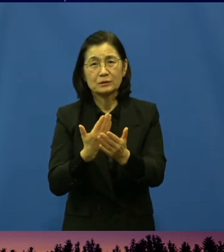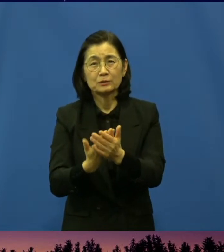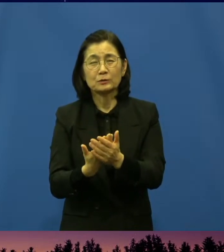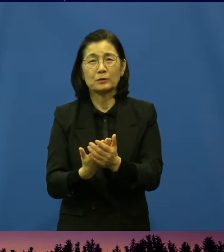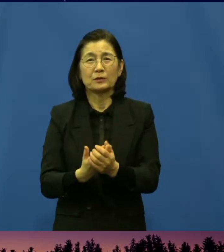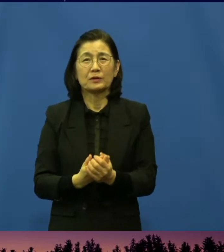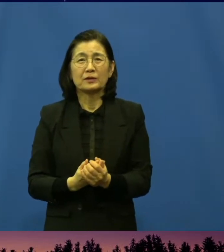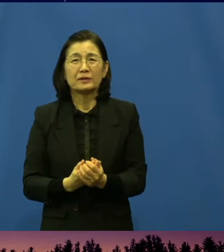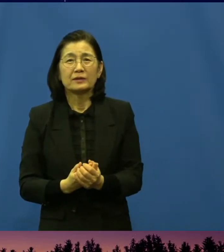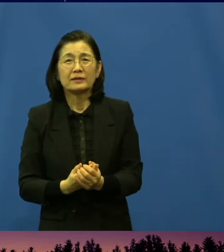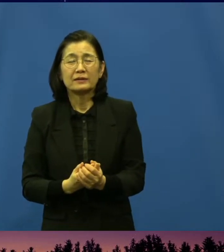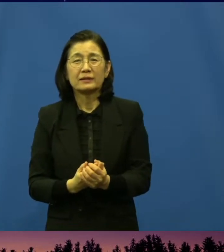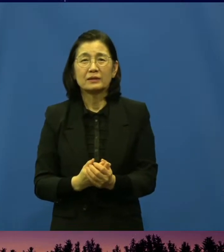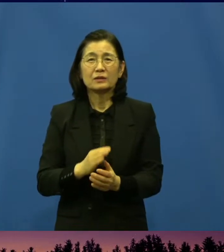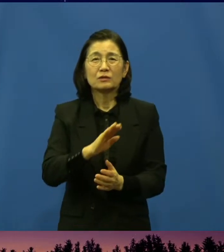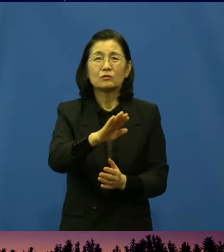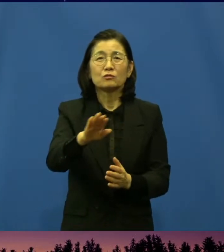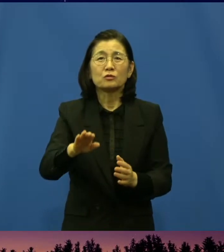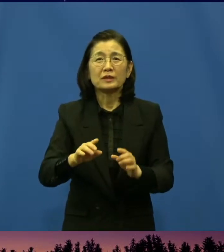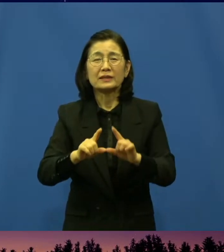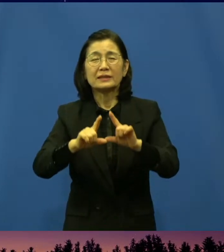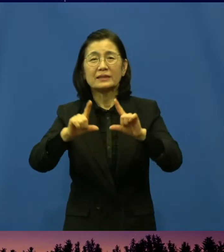날을 계수함을 가르치사.